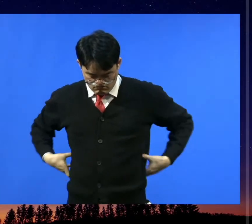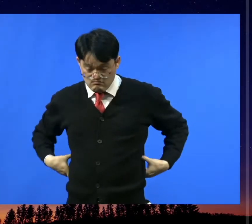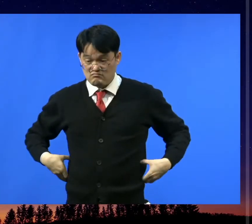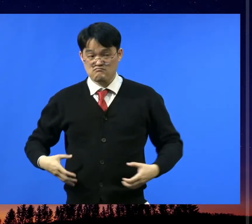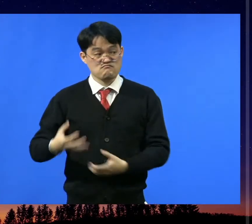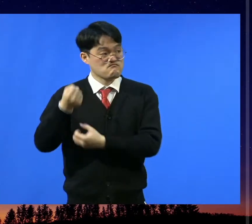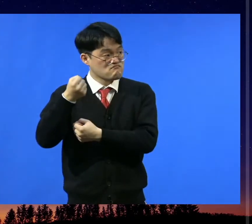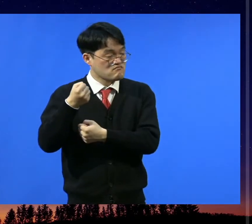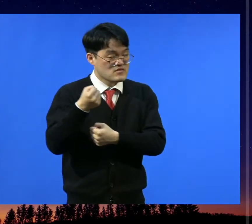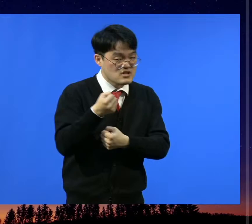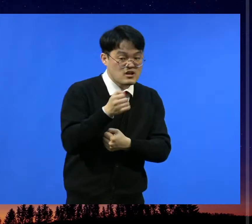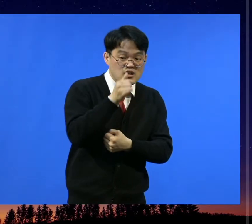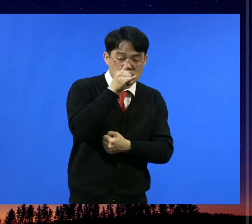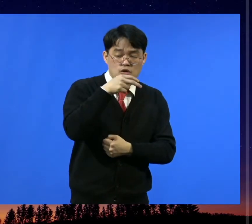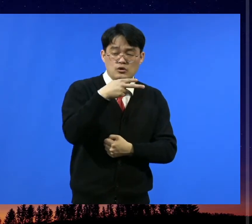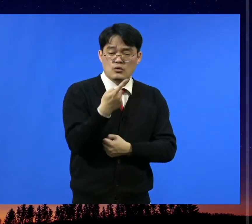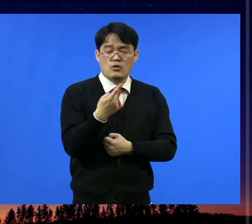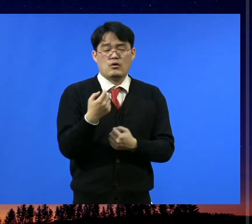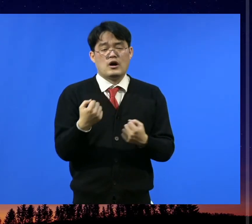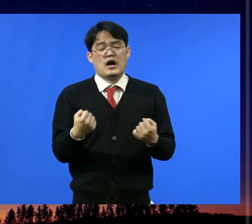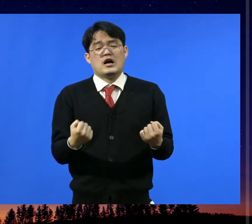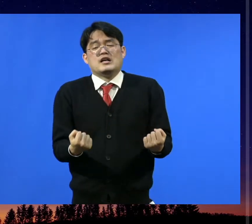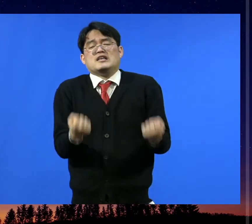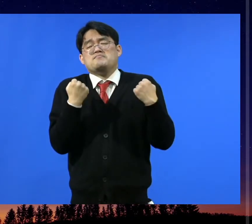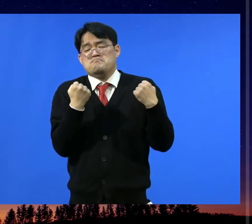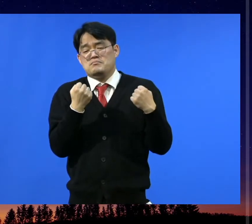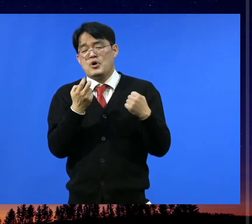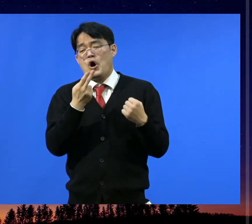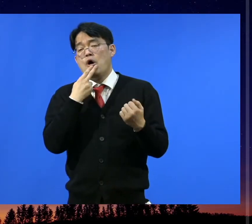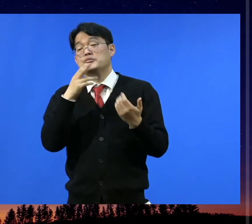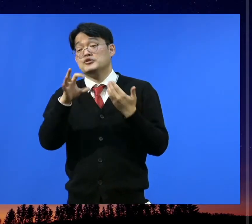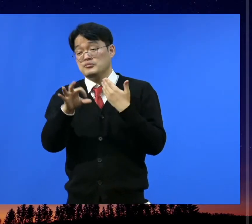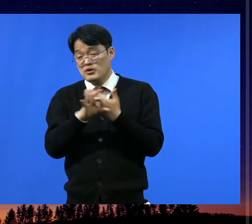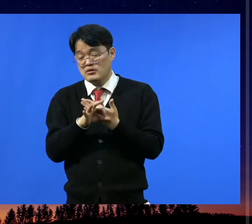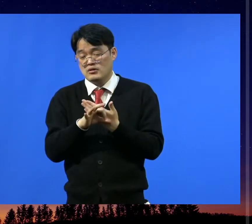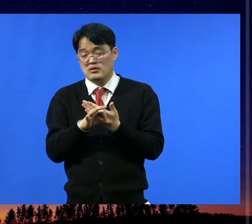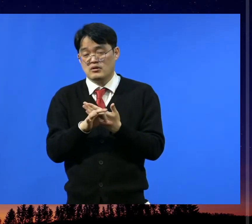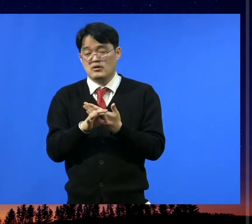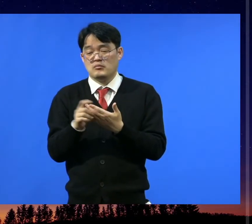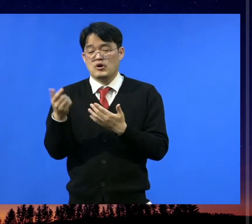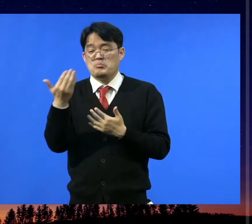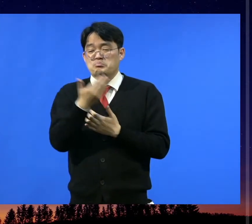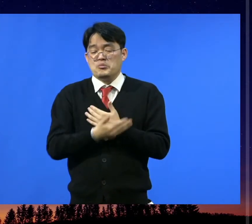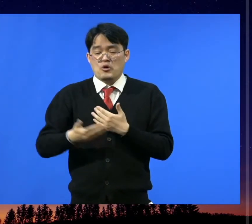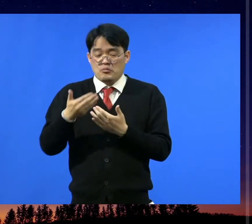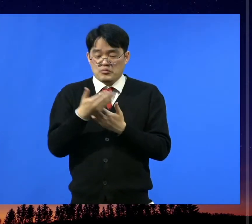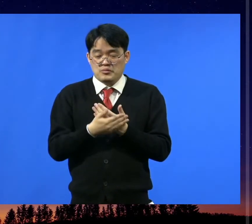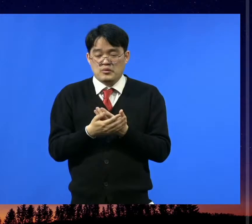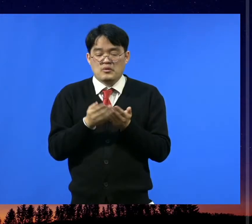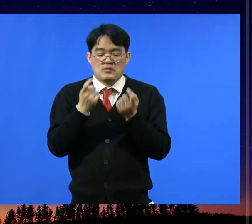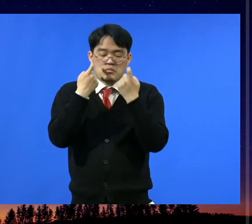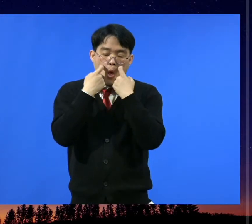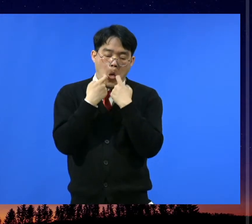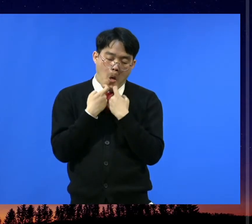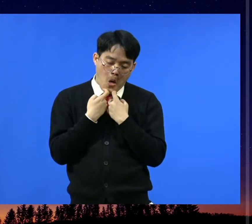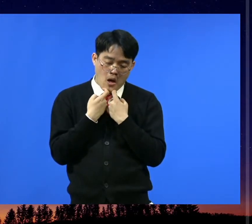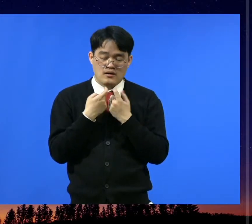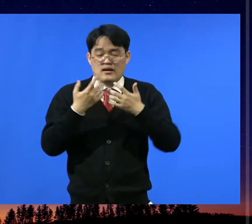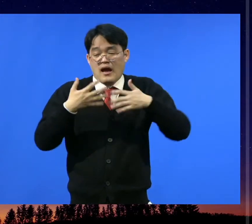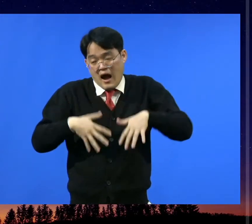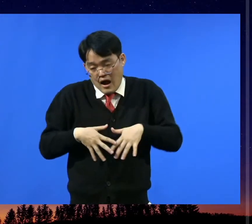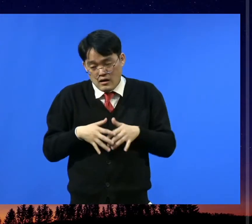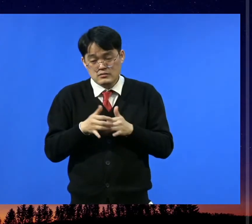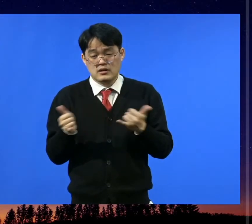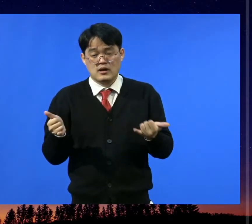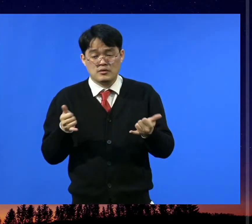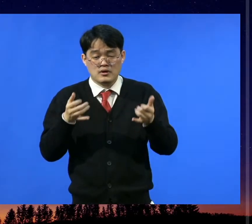힘이 없으면 장비나 무기는 전혀 소용이 없습니다. 무기력증을 갖고 있는 근력 무력증